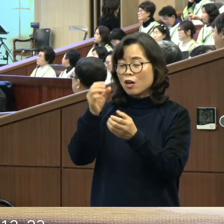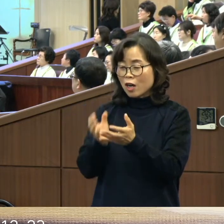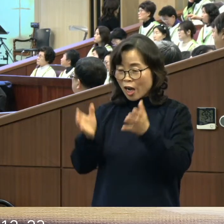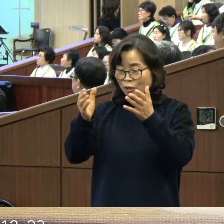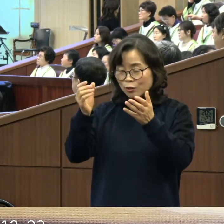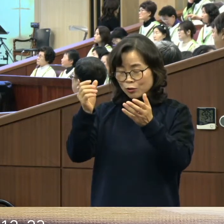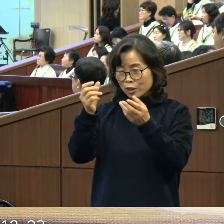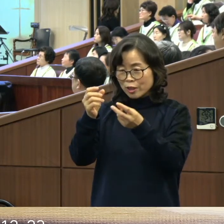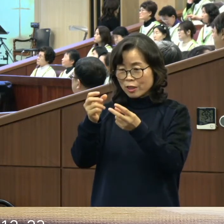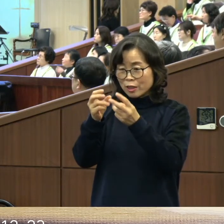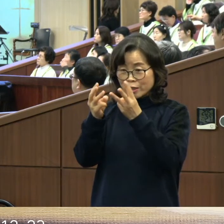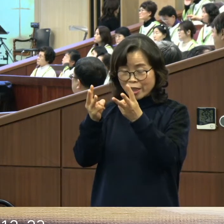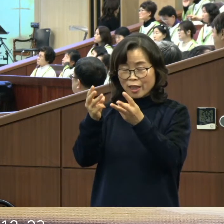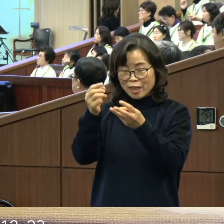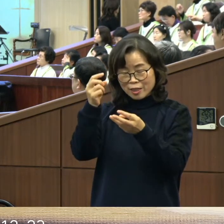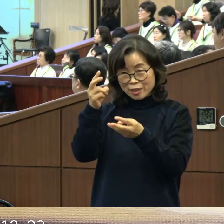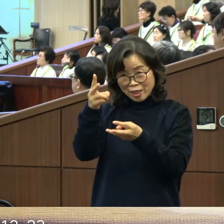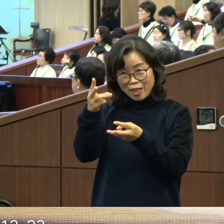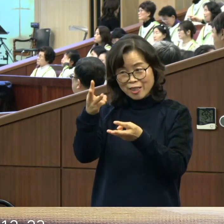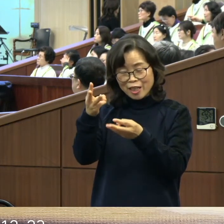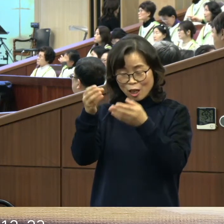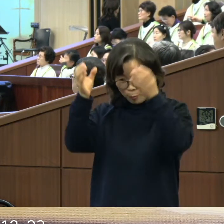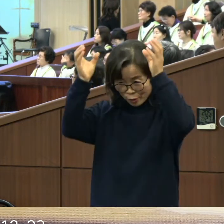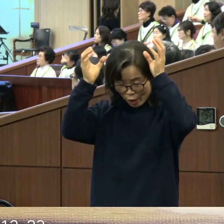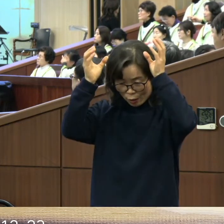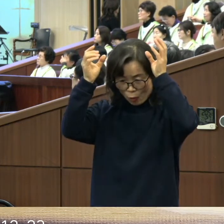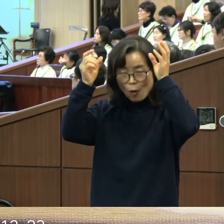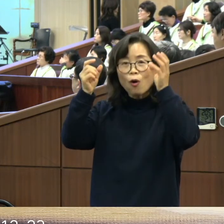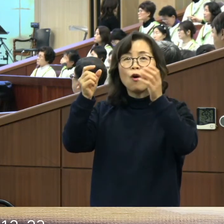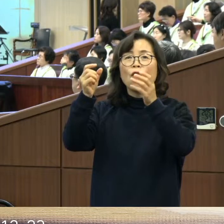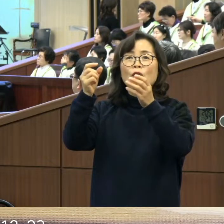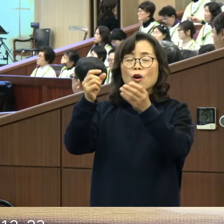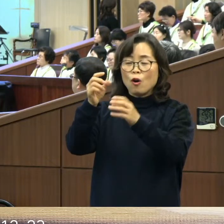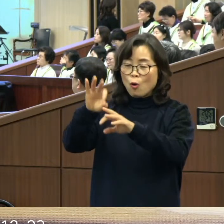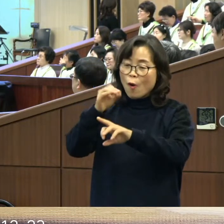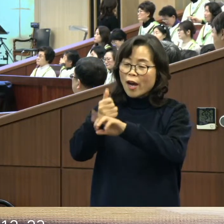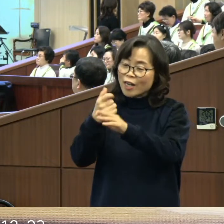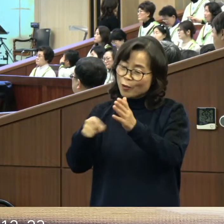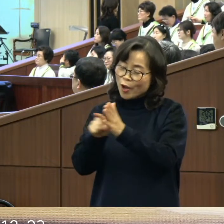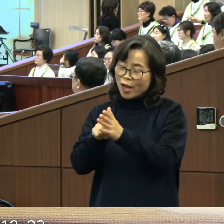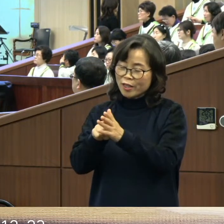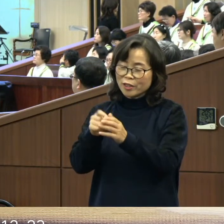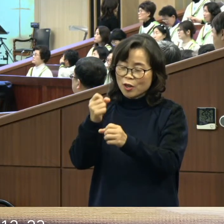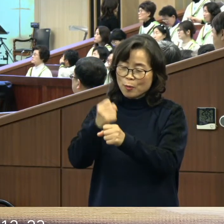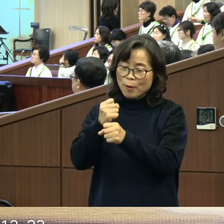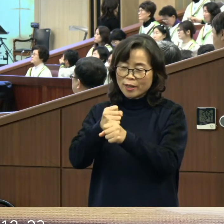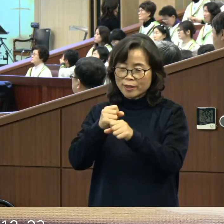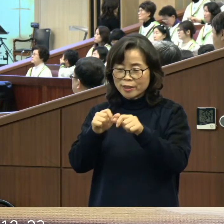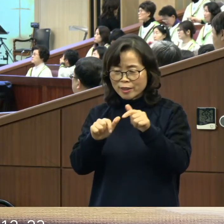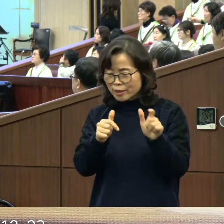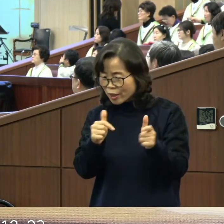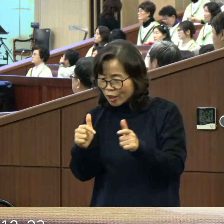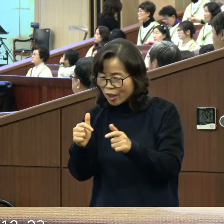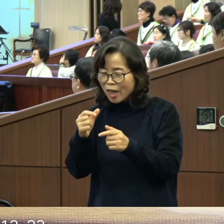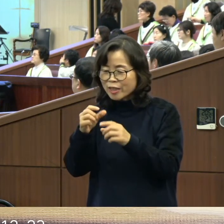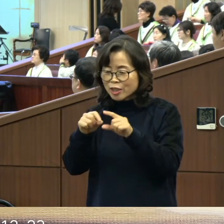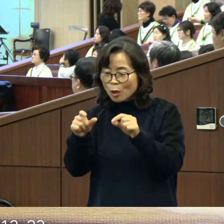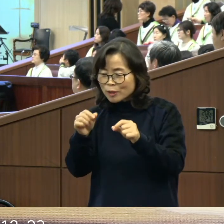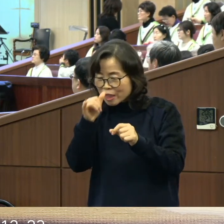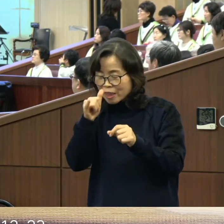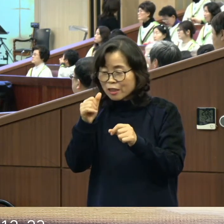머리에 있고 내 윗강줄이에 바로를 위하여 만든 각 종 구울 음식이